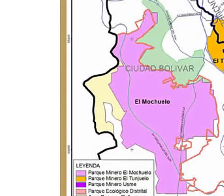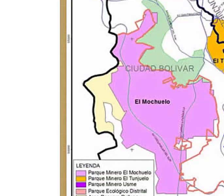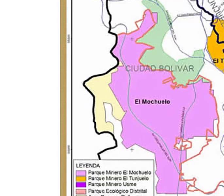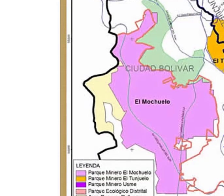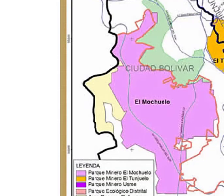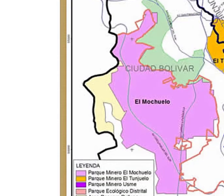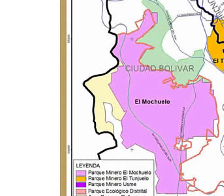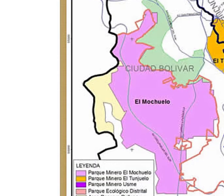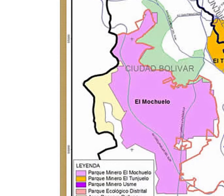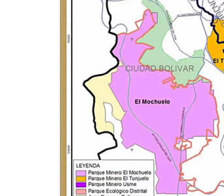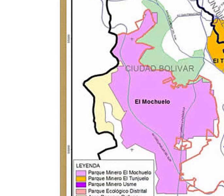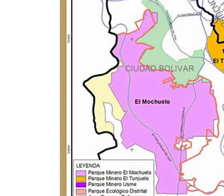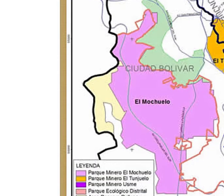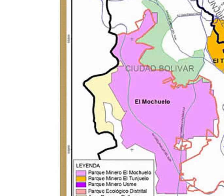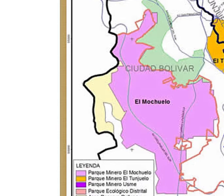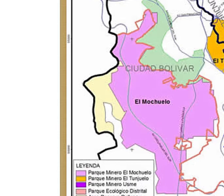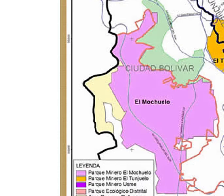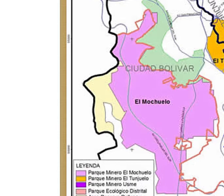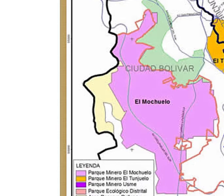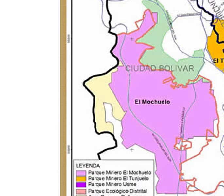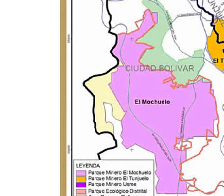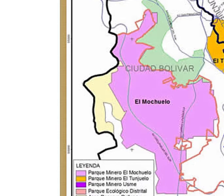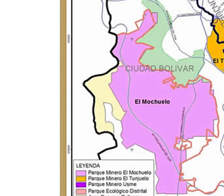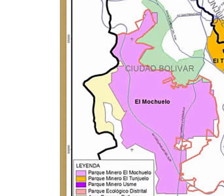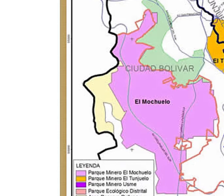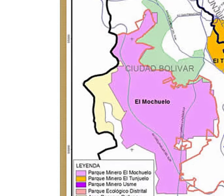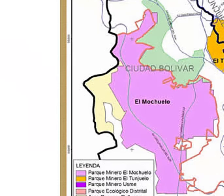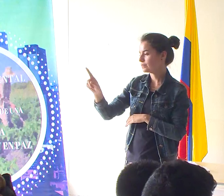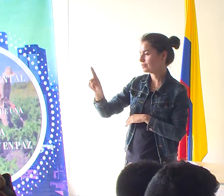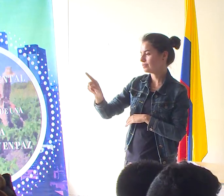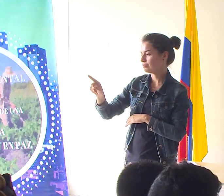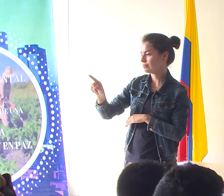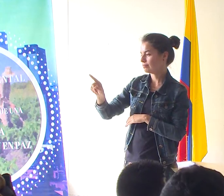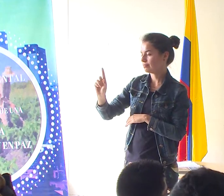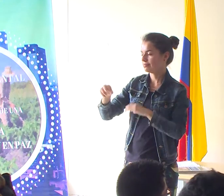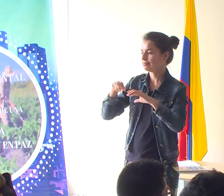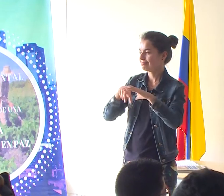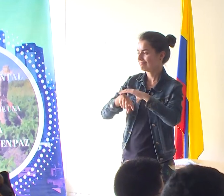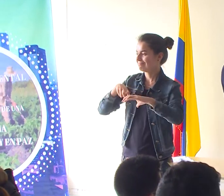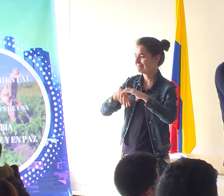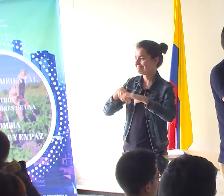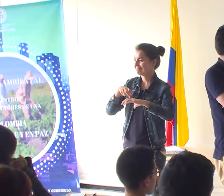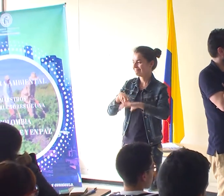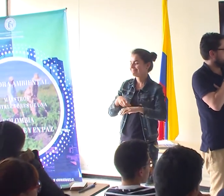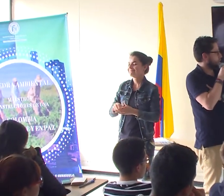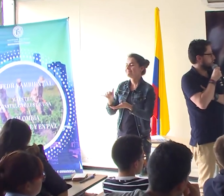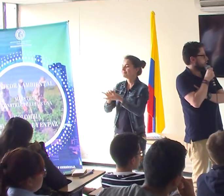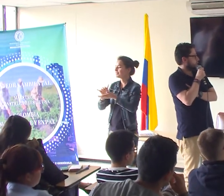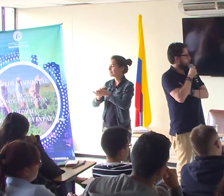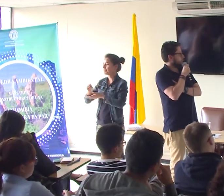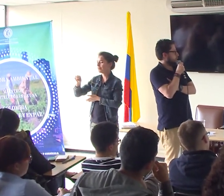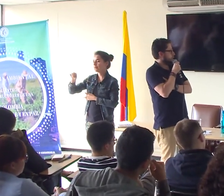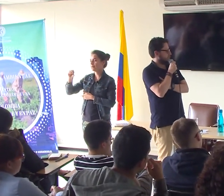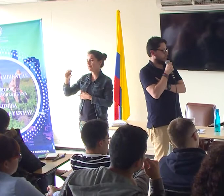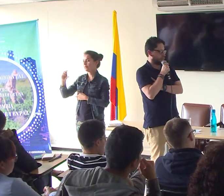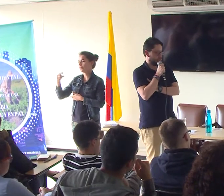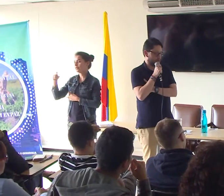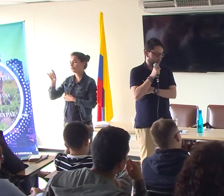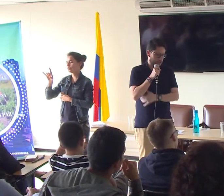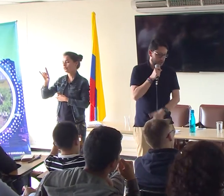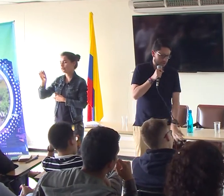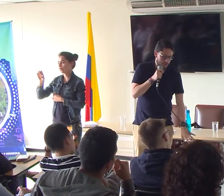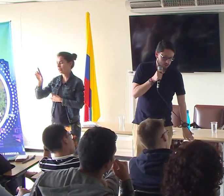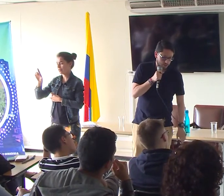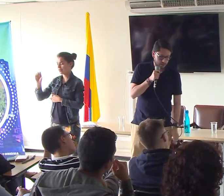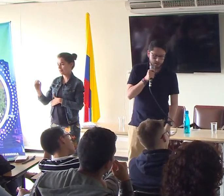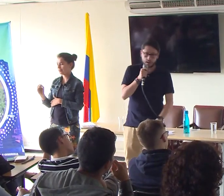allí están los parques mineros industriales el mochuelo por ejemplo es uno de los más grandes y además el mochuelo